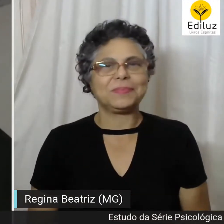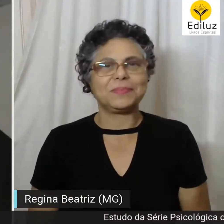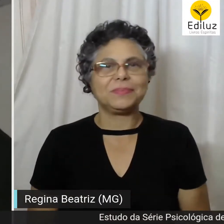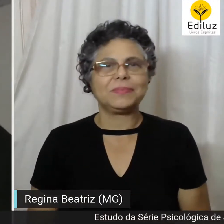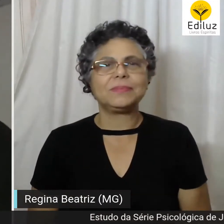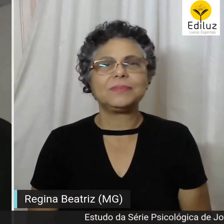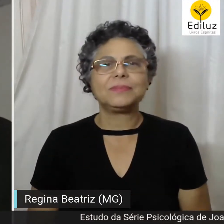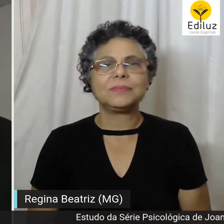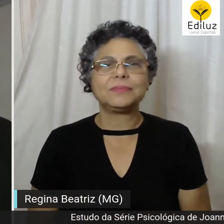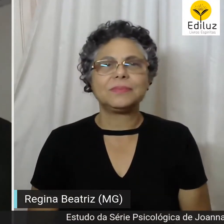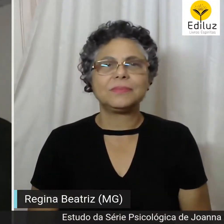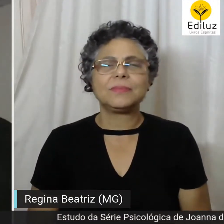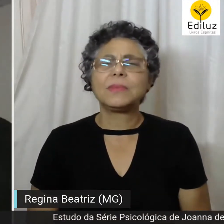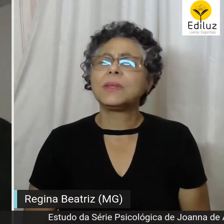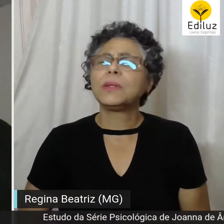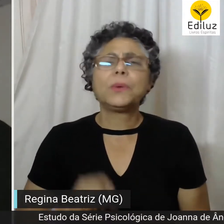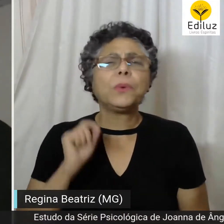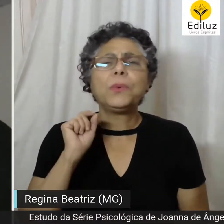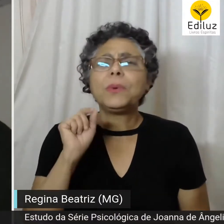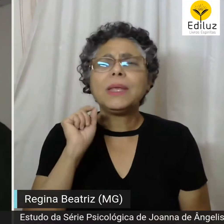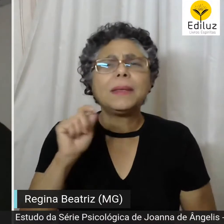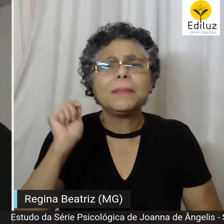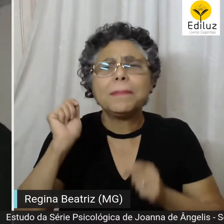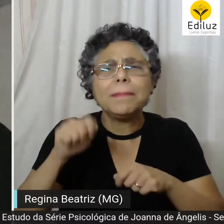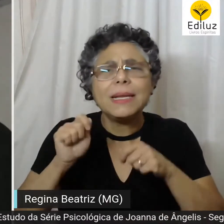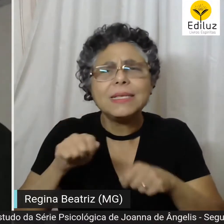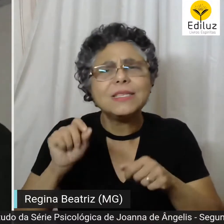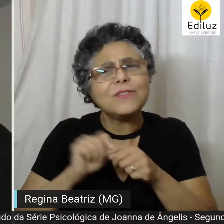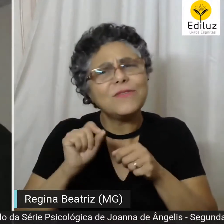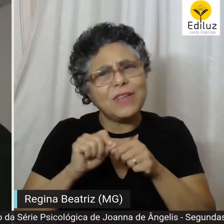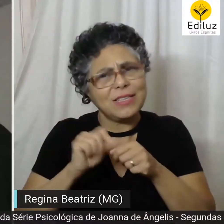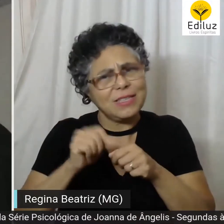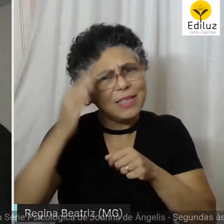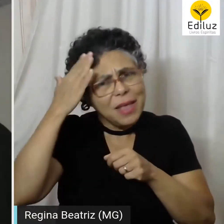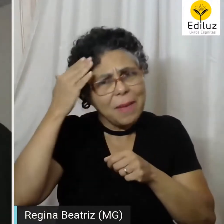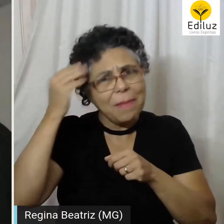o que devo fazer, mestre,